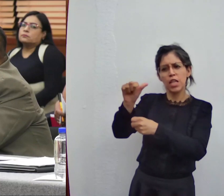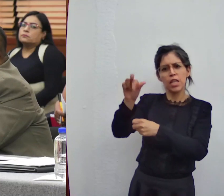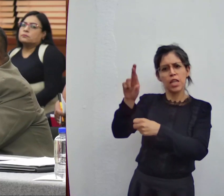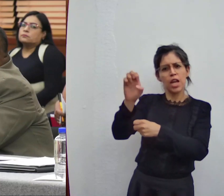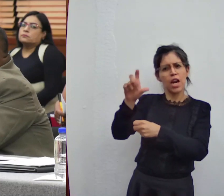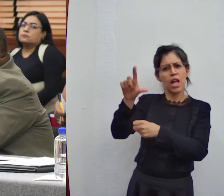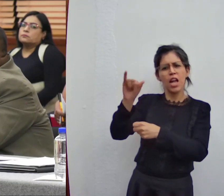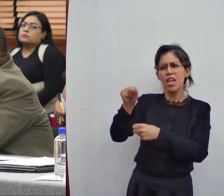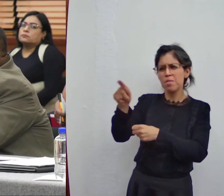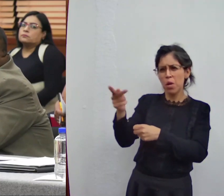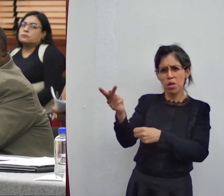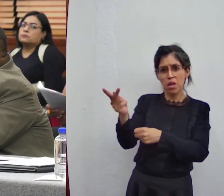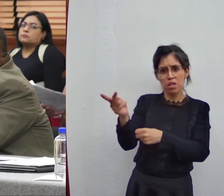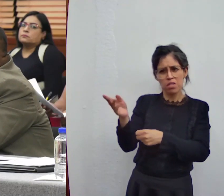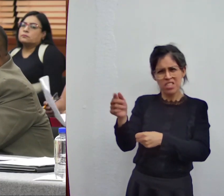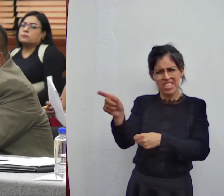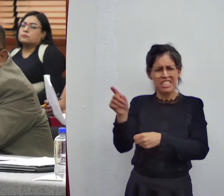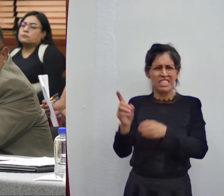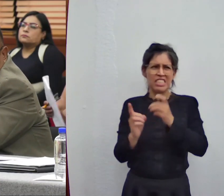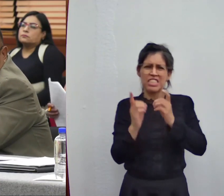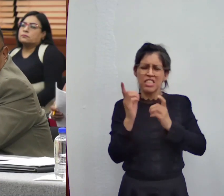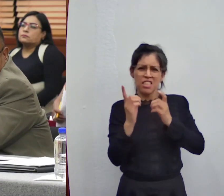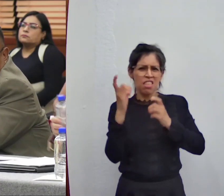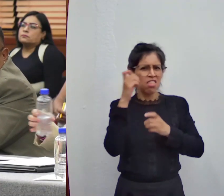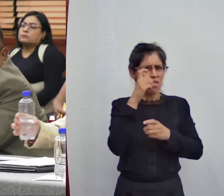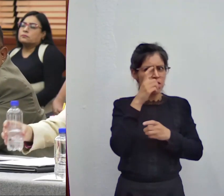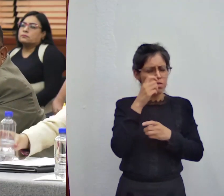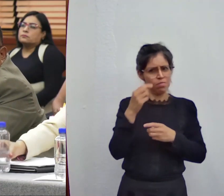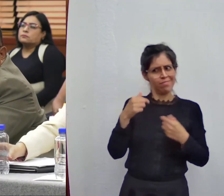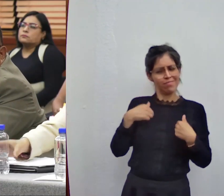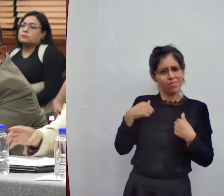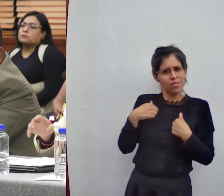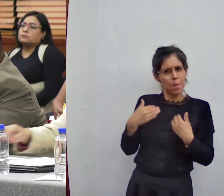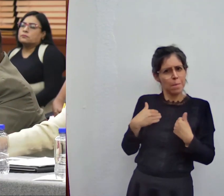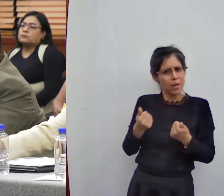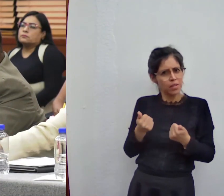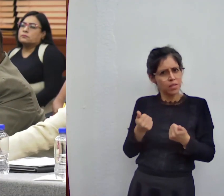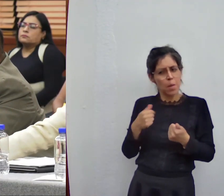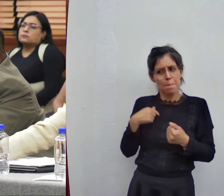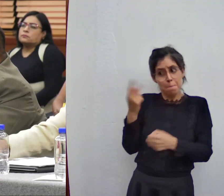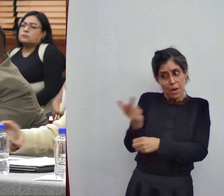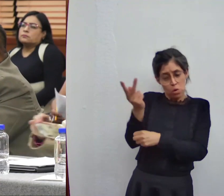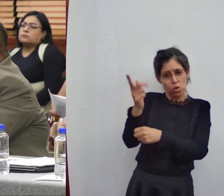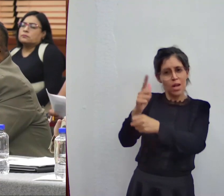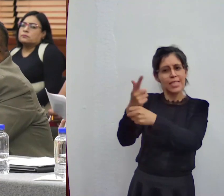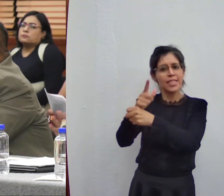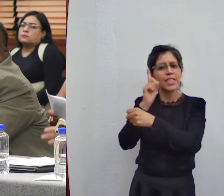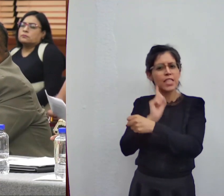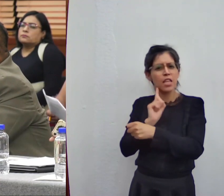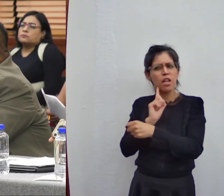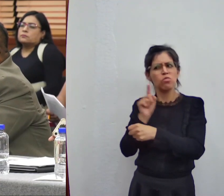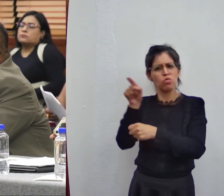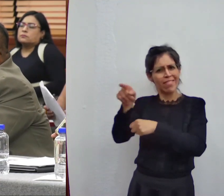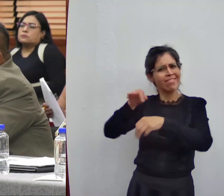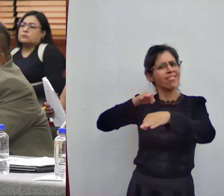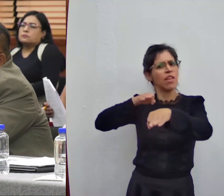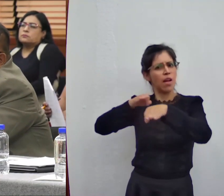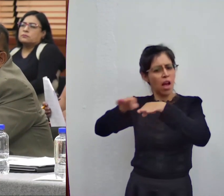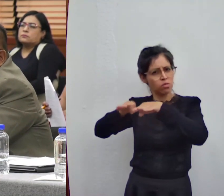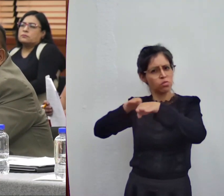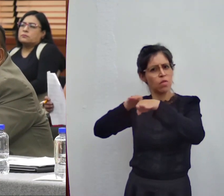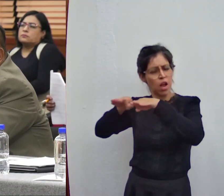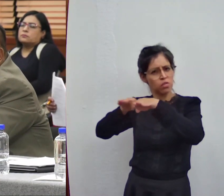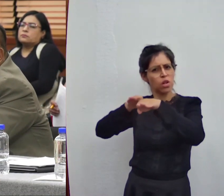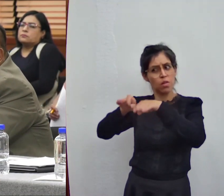les ha complicado. Yo me pregunto, o la pregunta es para la licenciada, ¿se ha trabajado, como por